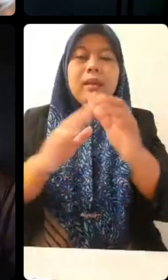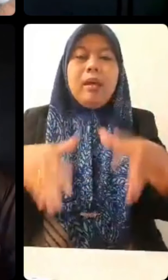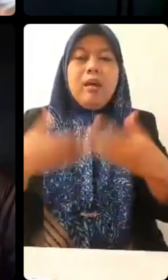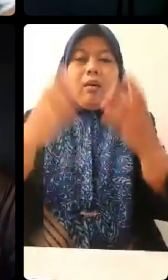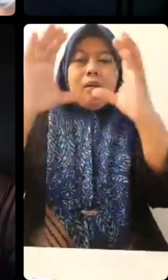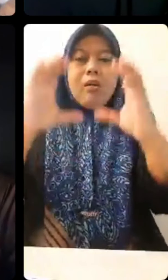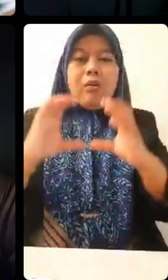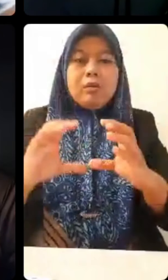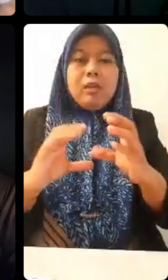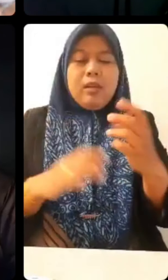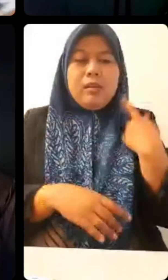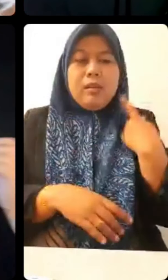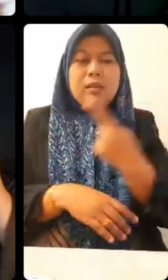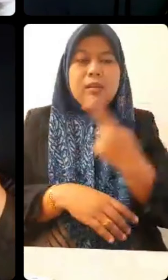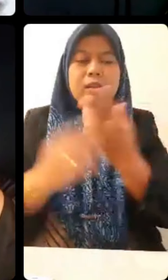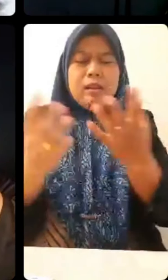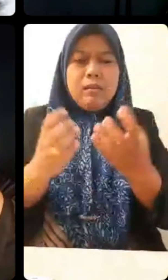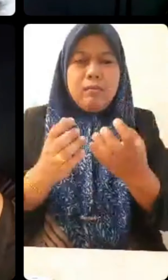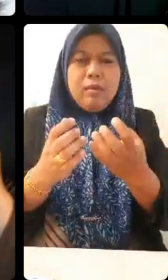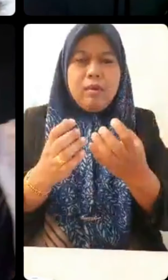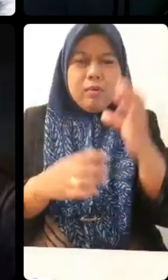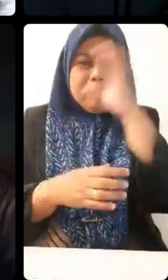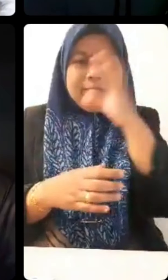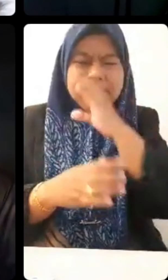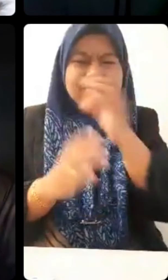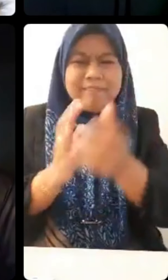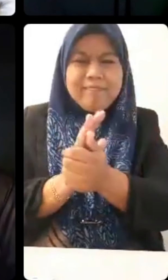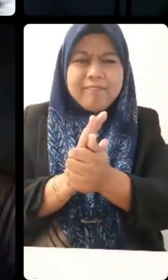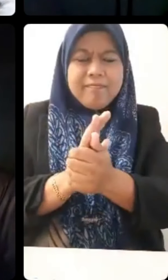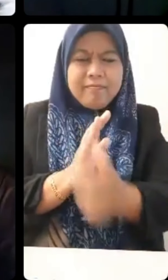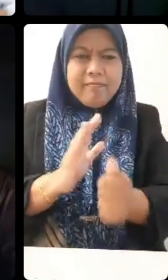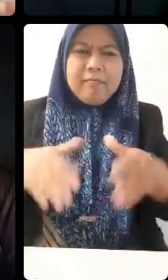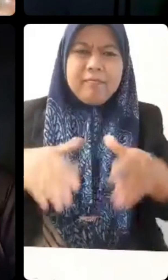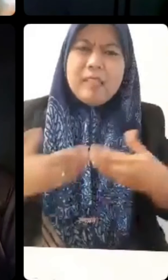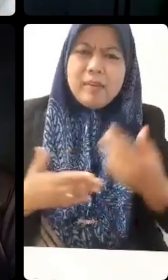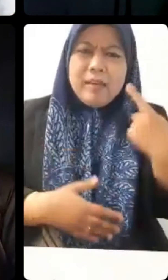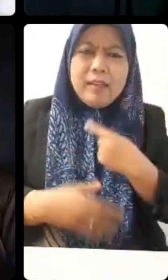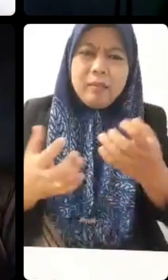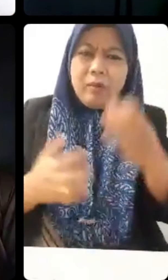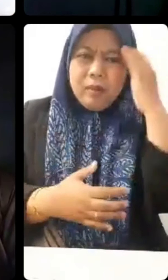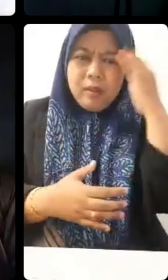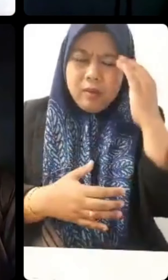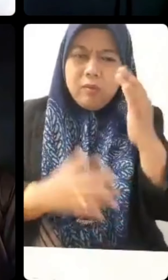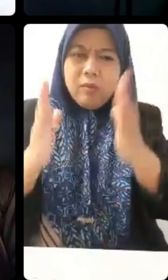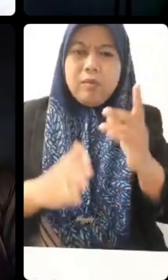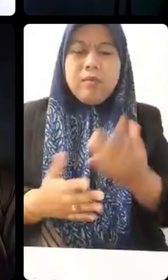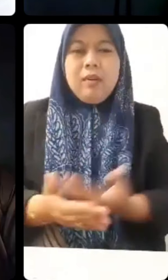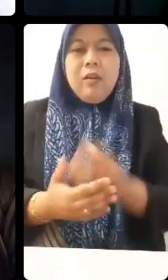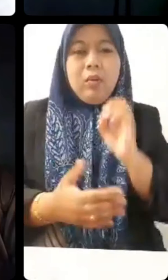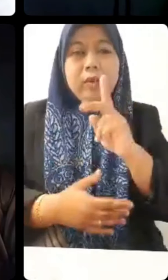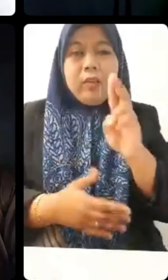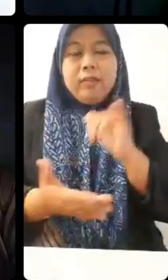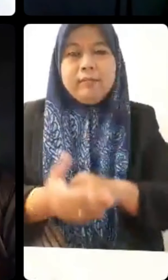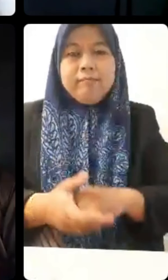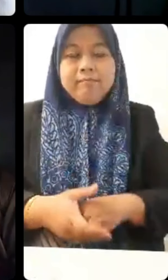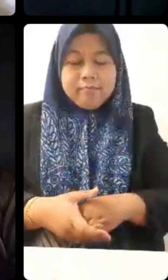OKU terutamanya golongan belia OKU? Silakan Encik Zaid. Terima kasih, terima kasih sekali lagi. Ini yang